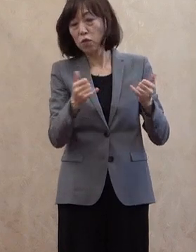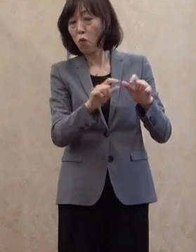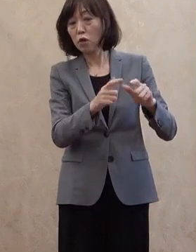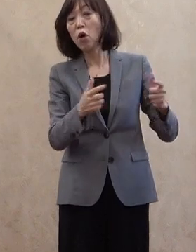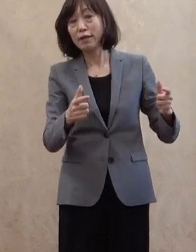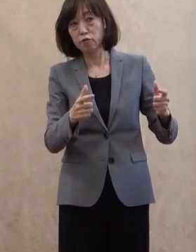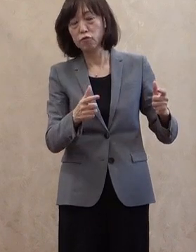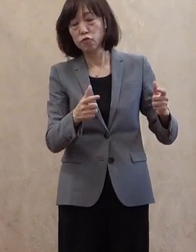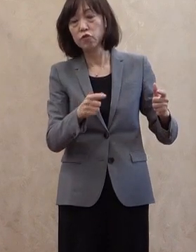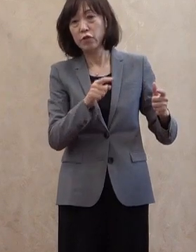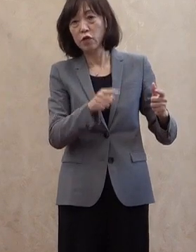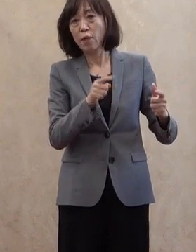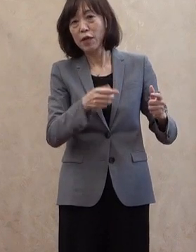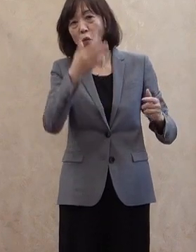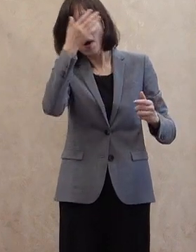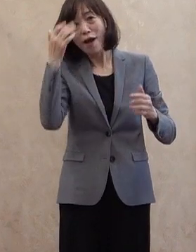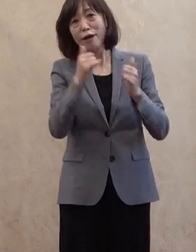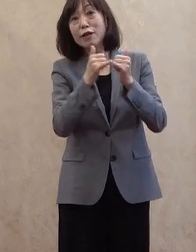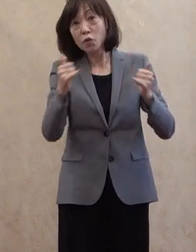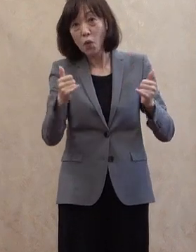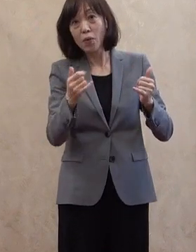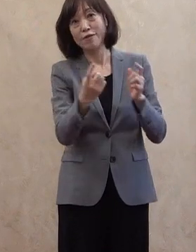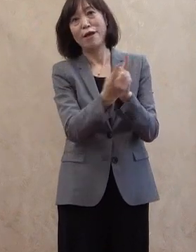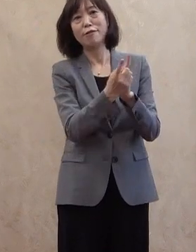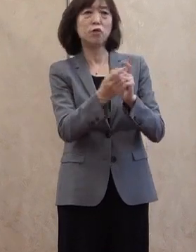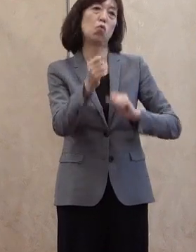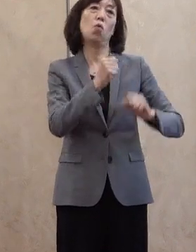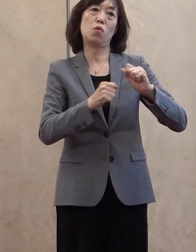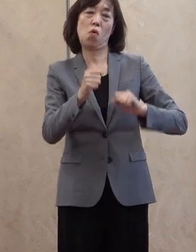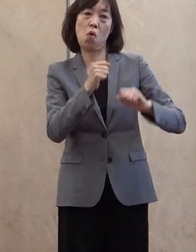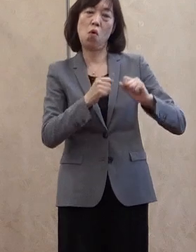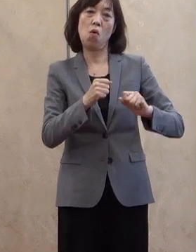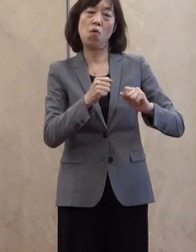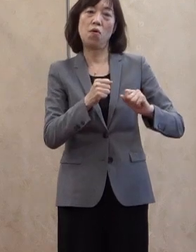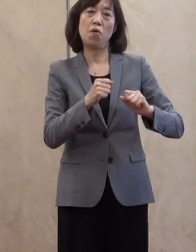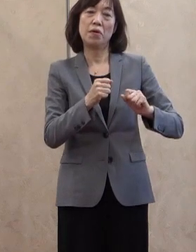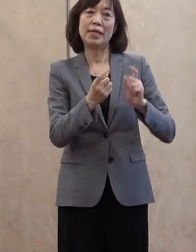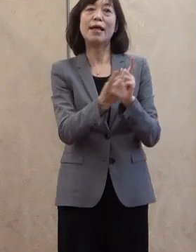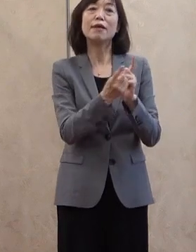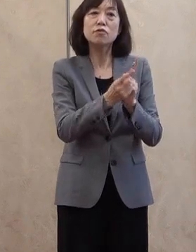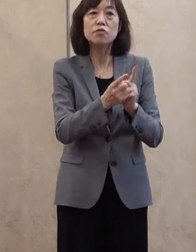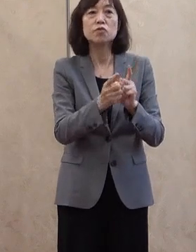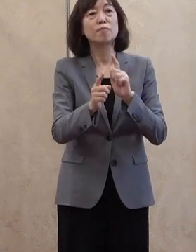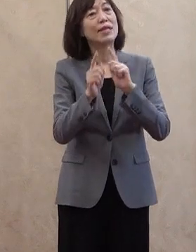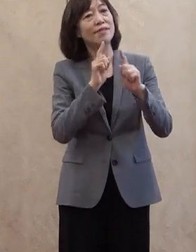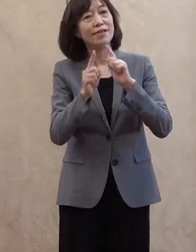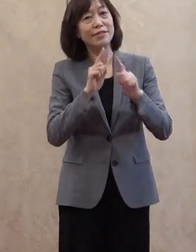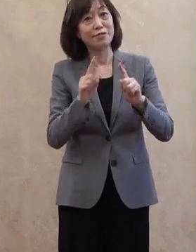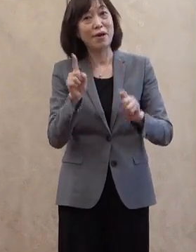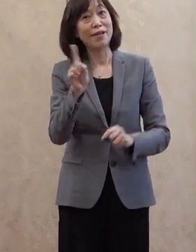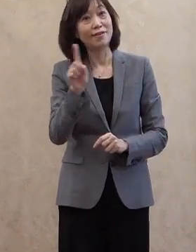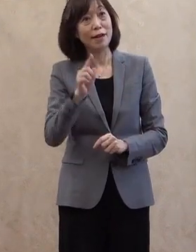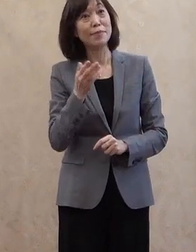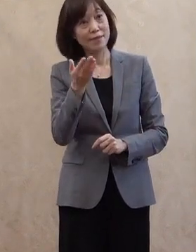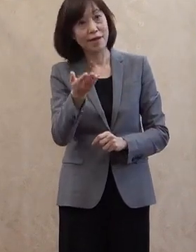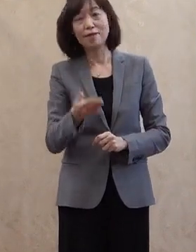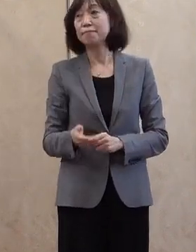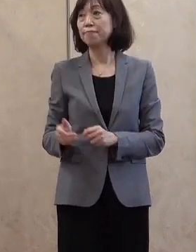てですね、若者に対しての行動を見つめてもらう上でのなんかメッセージというか呼びかけみたいなのはありますでしょうか。